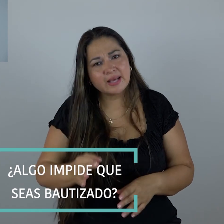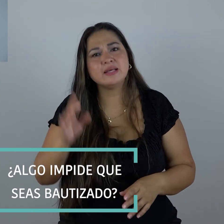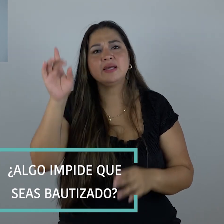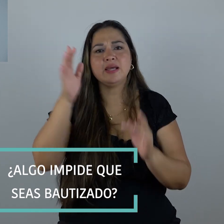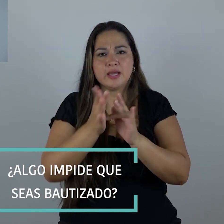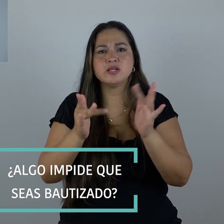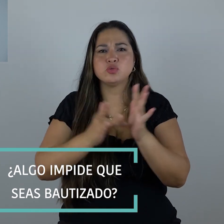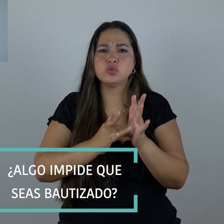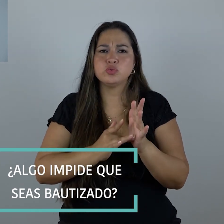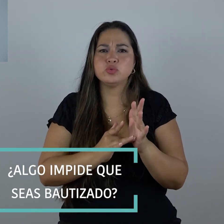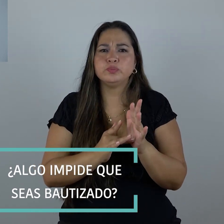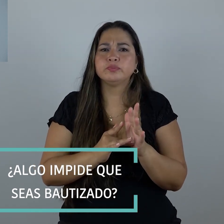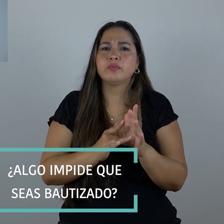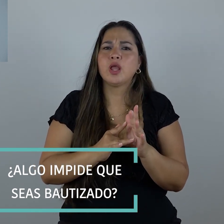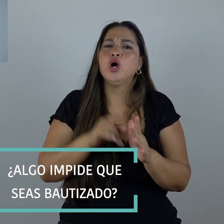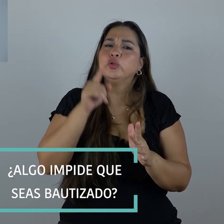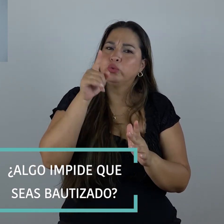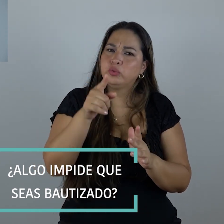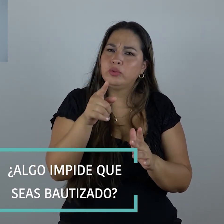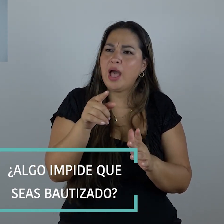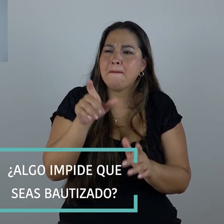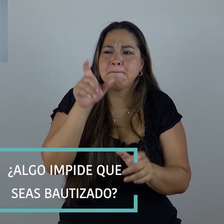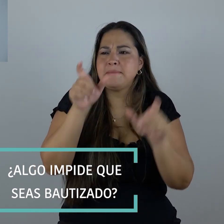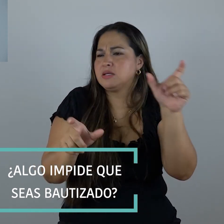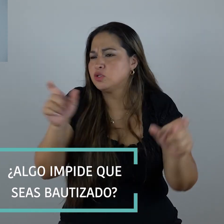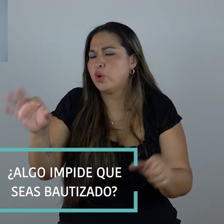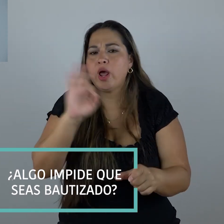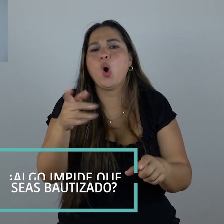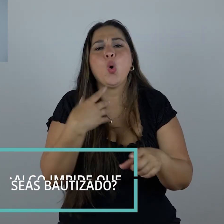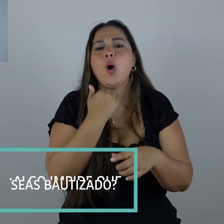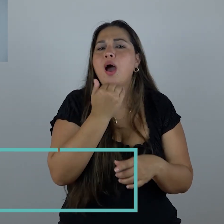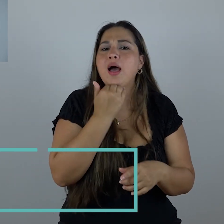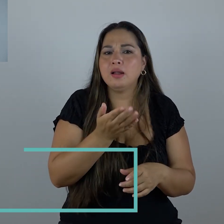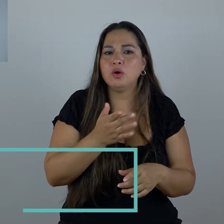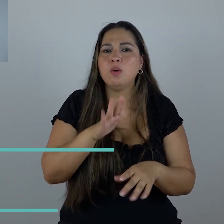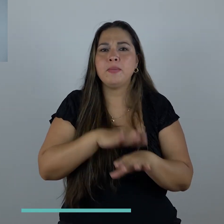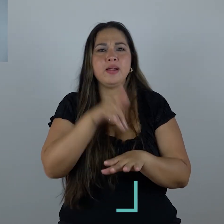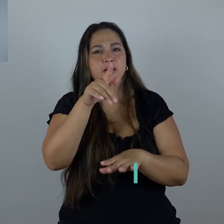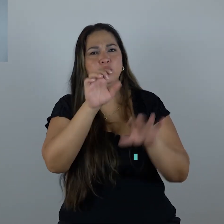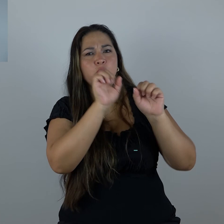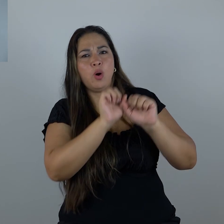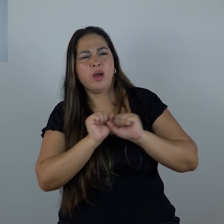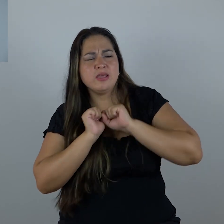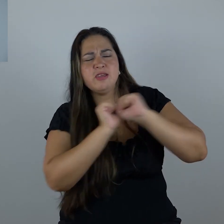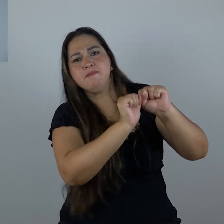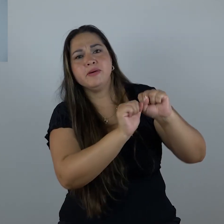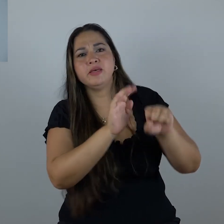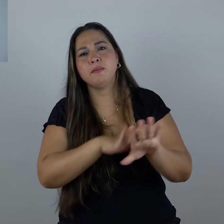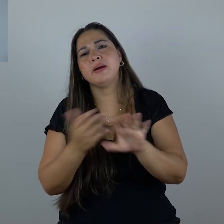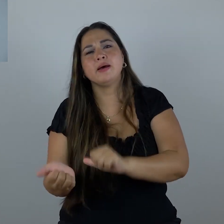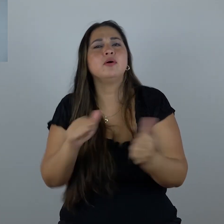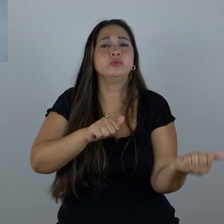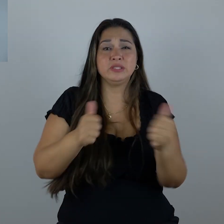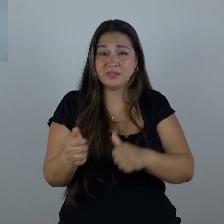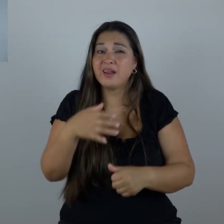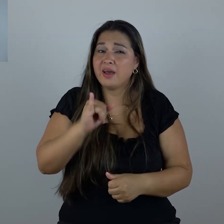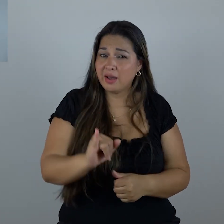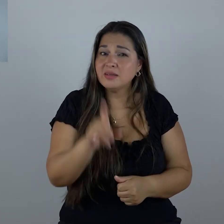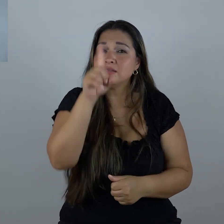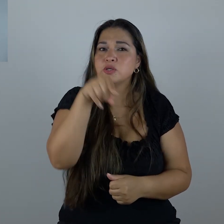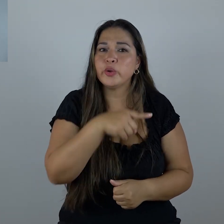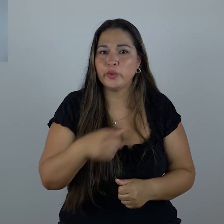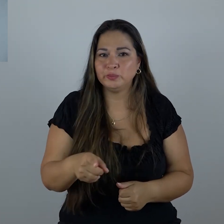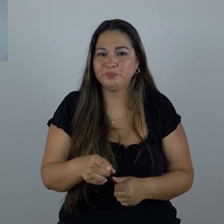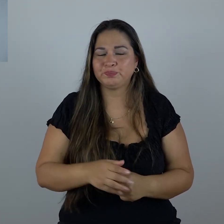tú seas bautizado? Yo creo que no, pero te dejo que te contestes a ti mismo, ¿no?